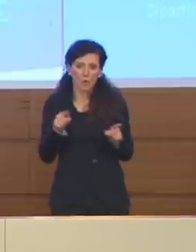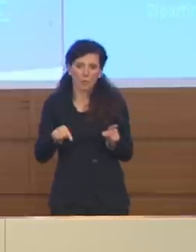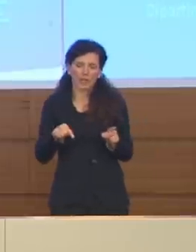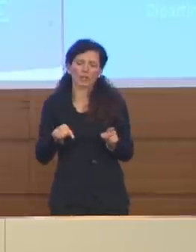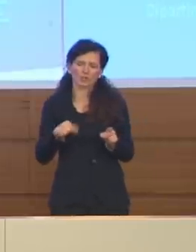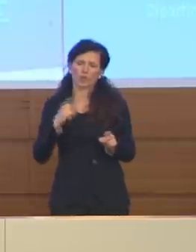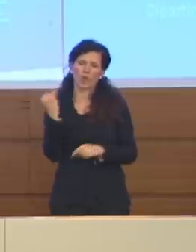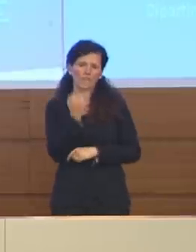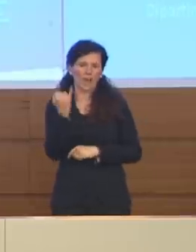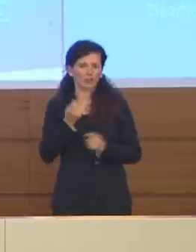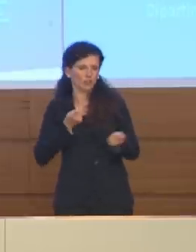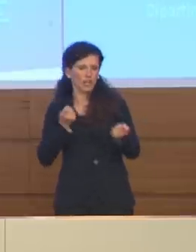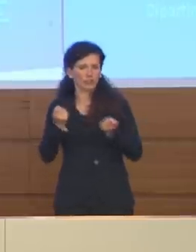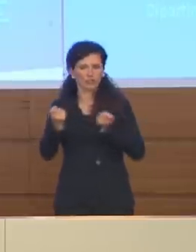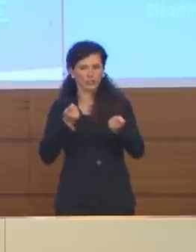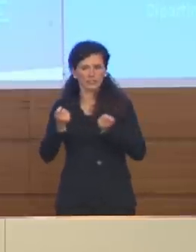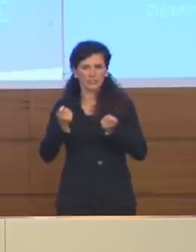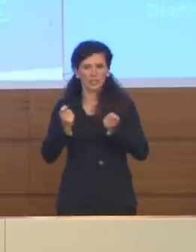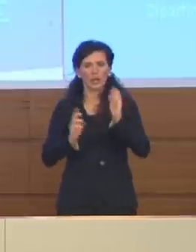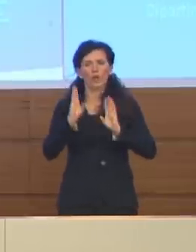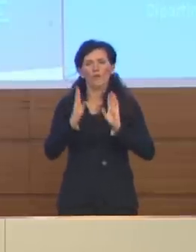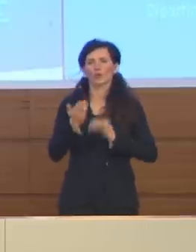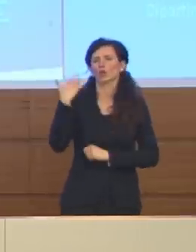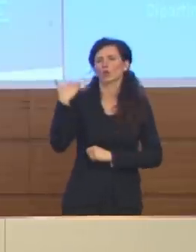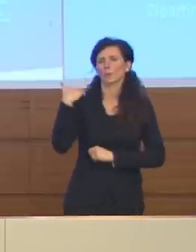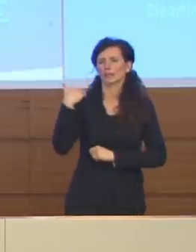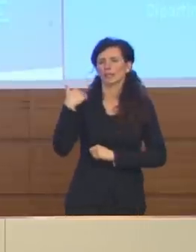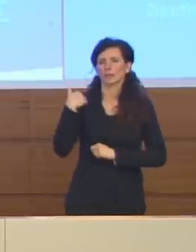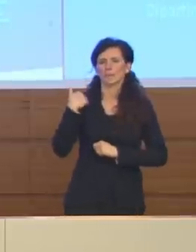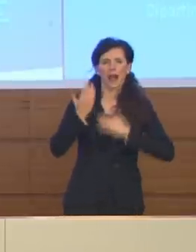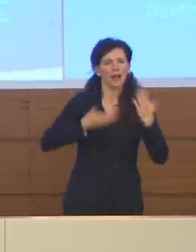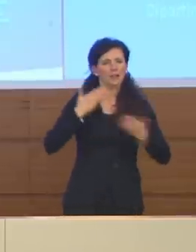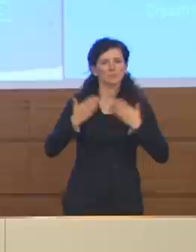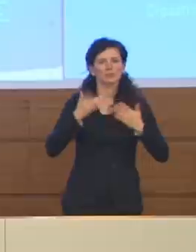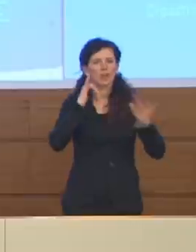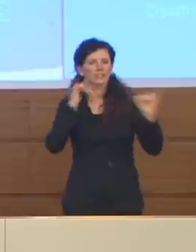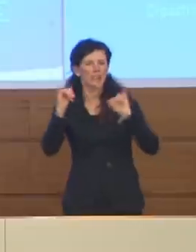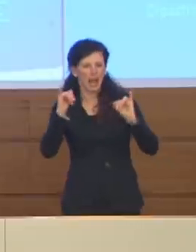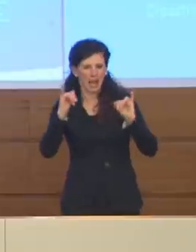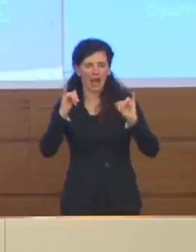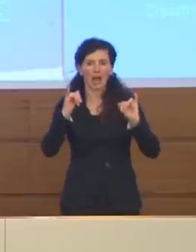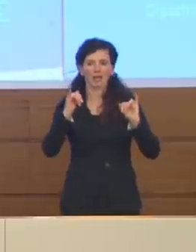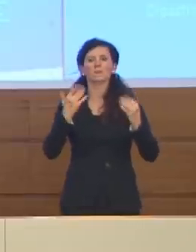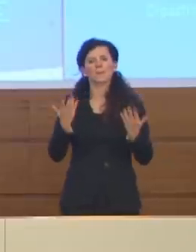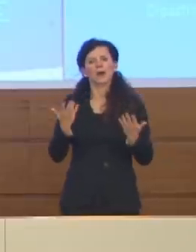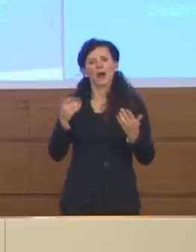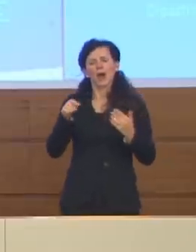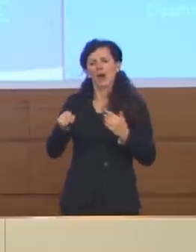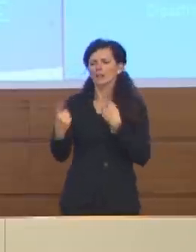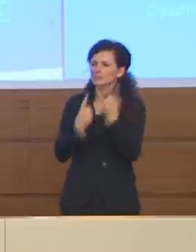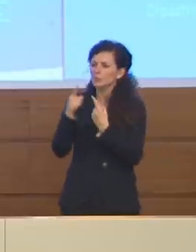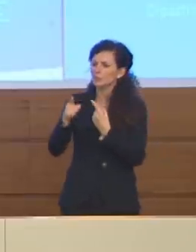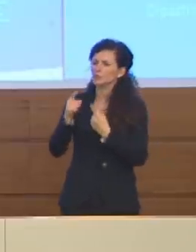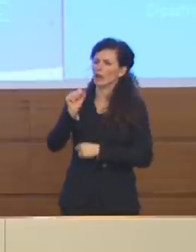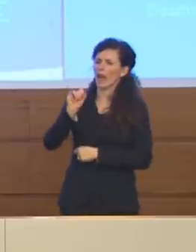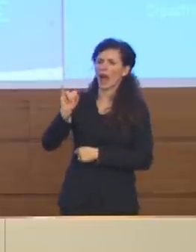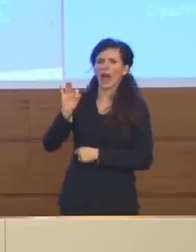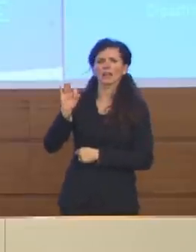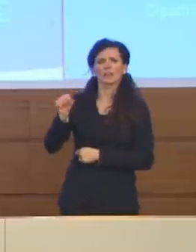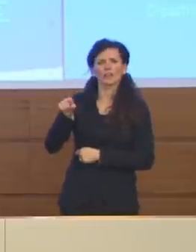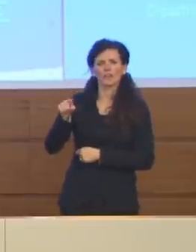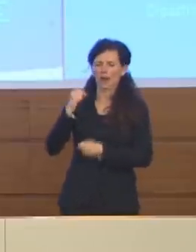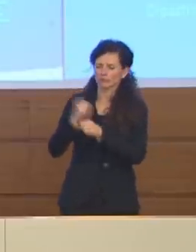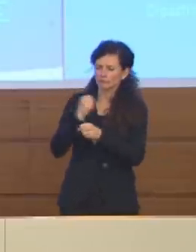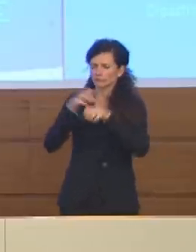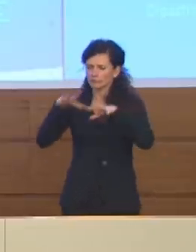pressione ma va riconosciuto anche questo aspetto del lavoro di haifa di